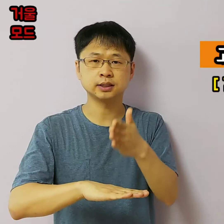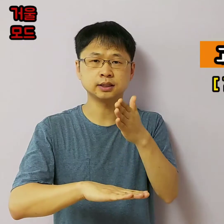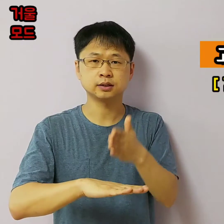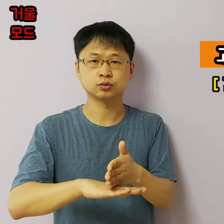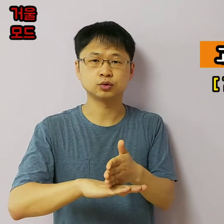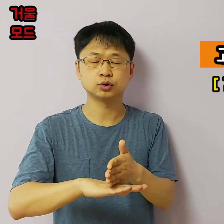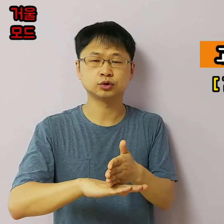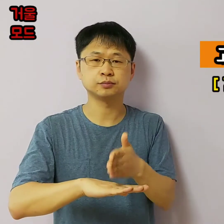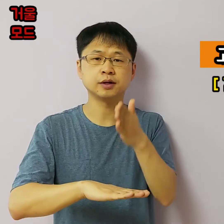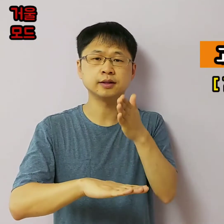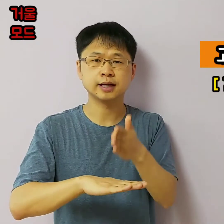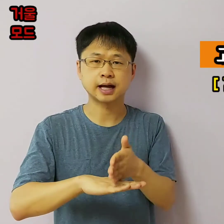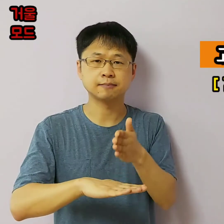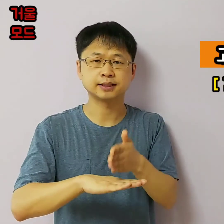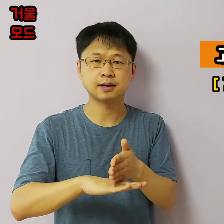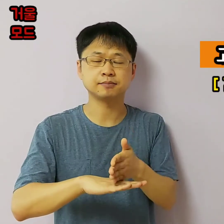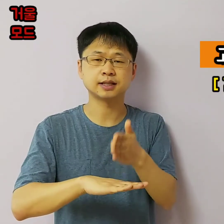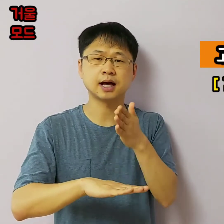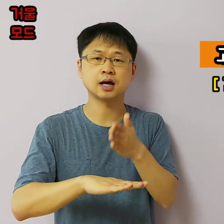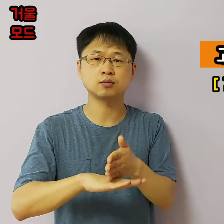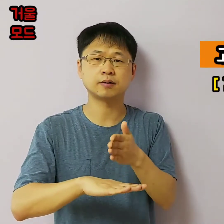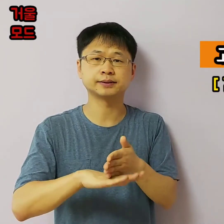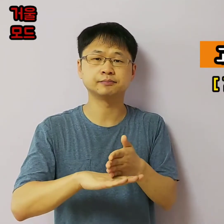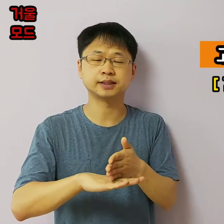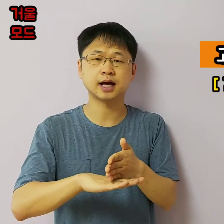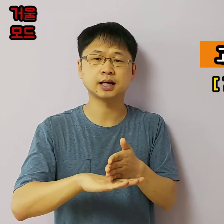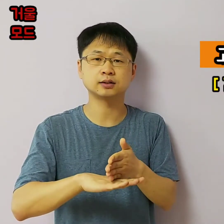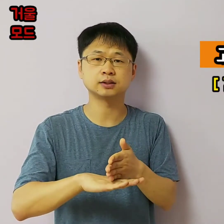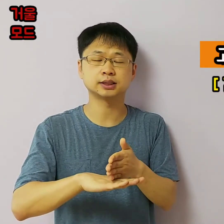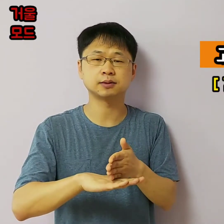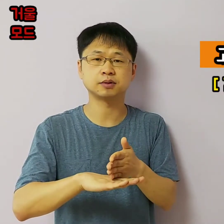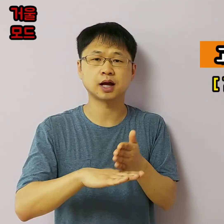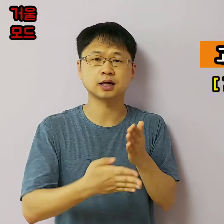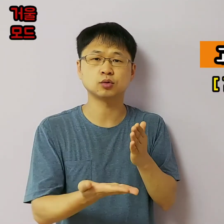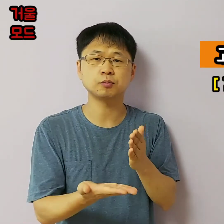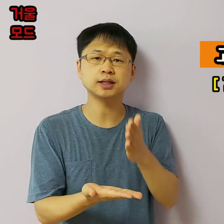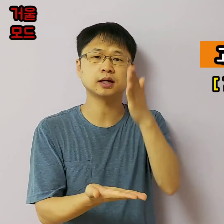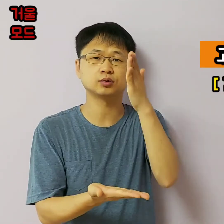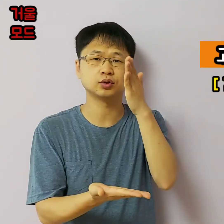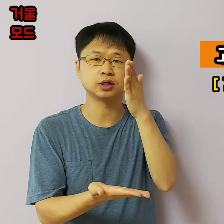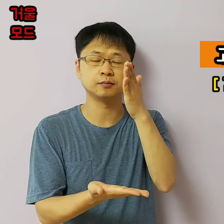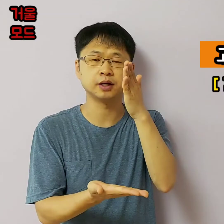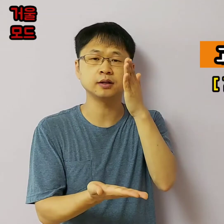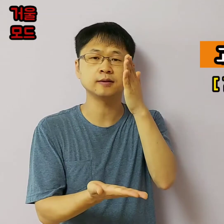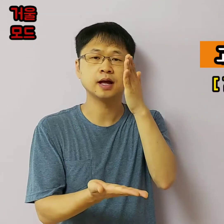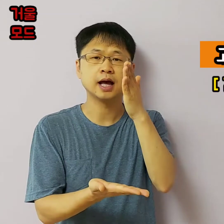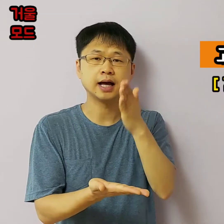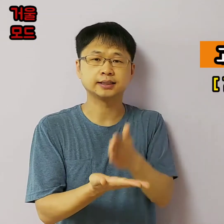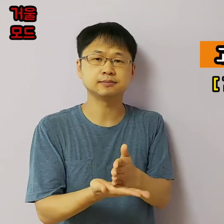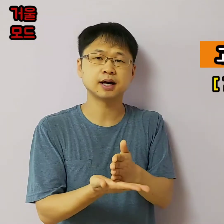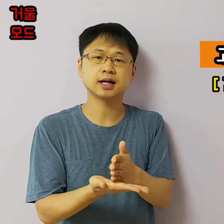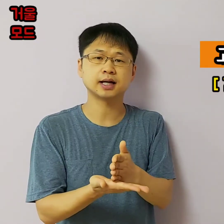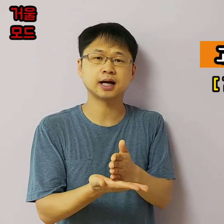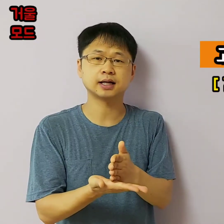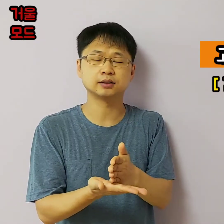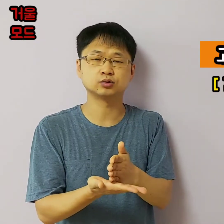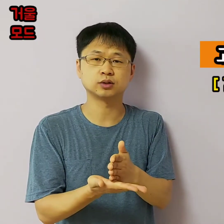손날을 두드려 주시면 감사합니다, 고맙습니다 라는 뜻이 됩니다. 아까 손바닥에 두들기면 하지 말아라 라는 수어가